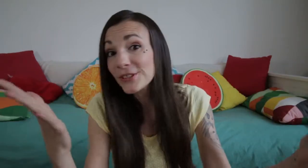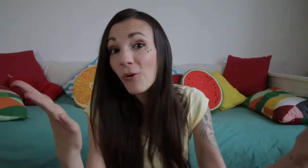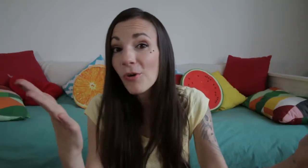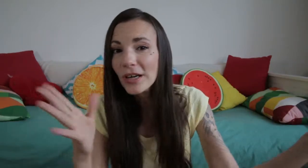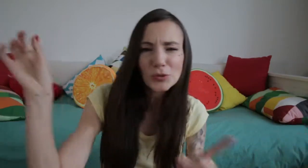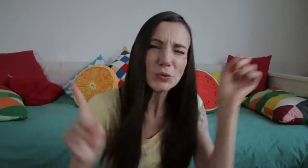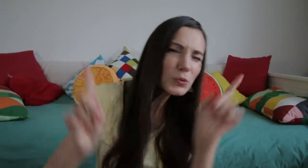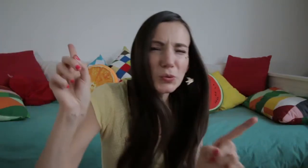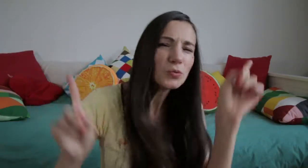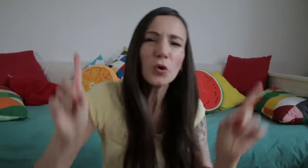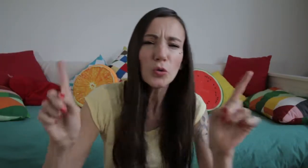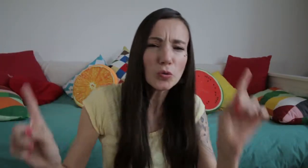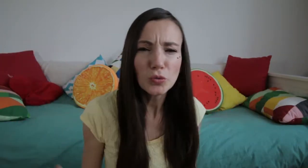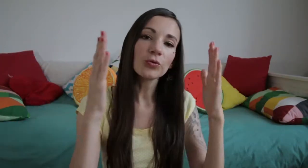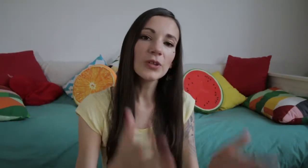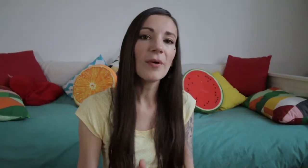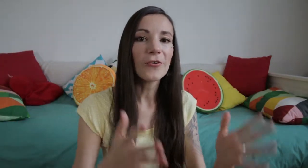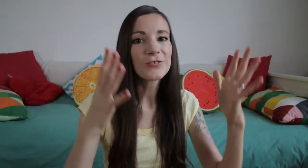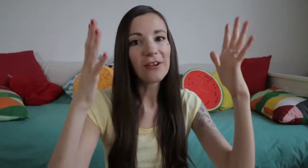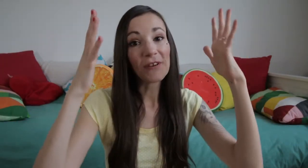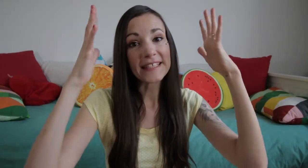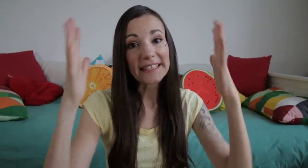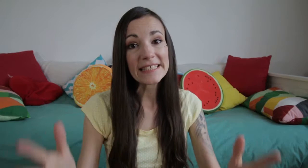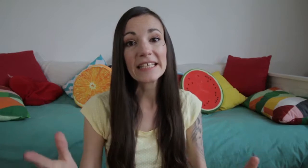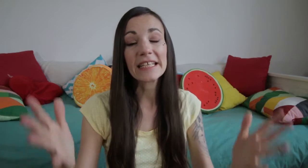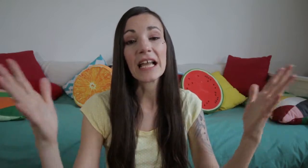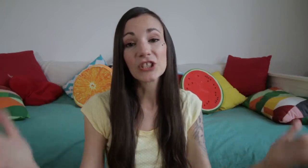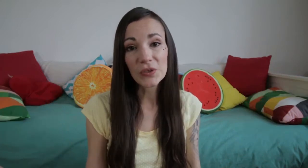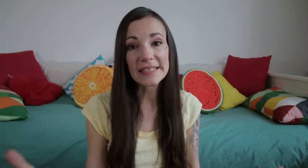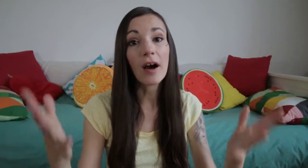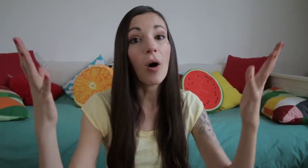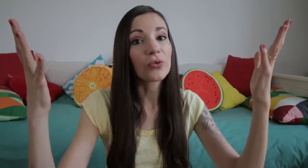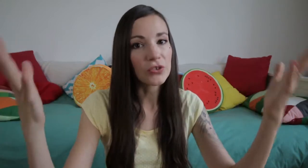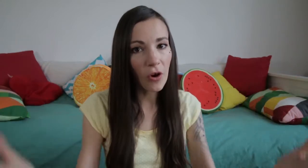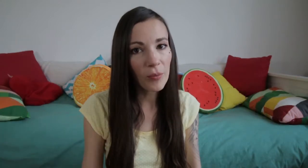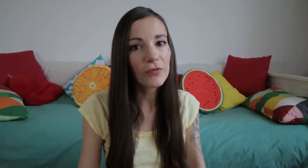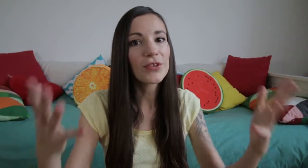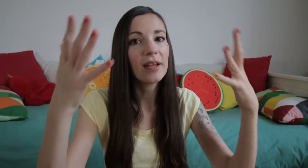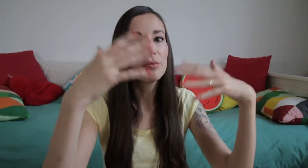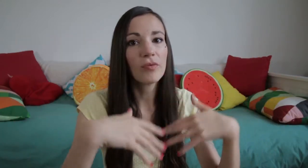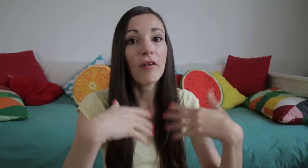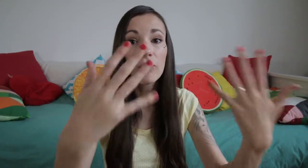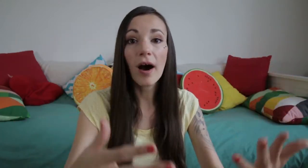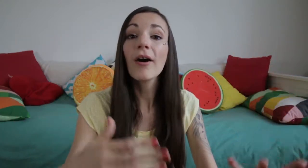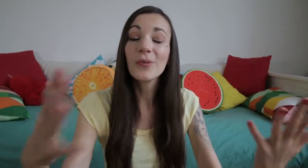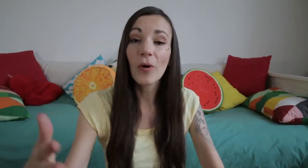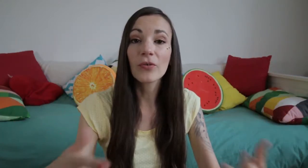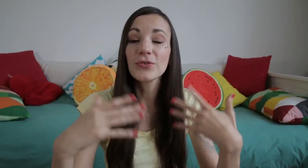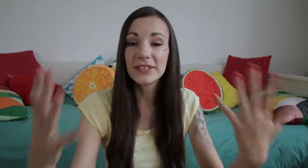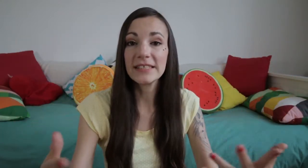au bois. Donc tout d'abord, nous allons la signer et la chanter ensemble. Vous allez pouvoir voir comment se signe